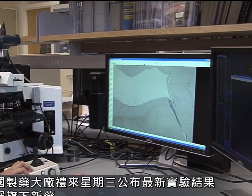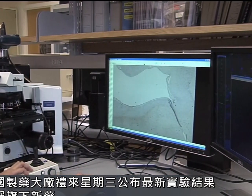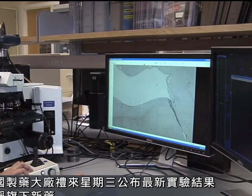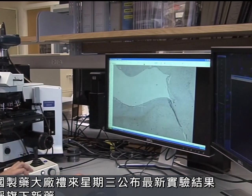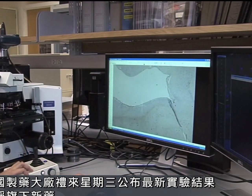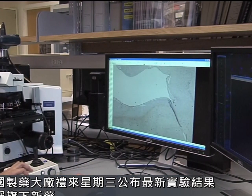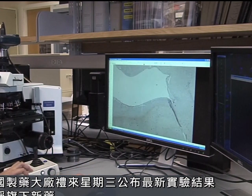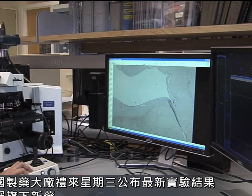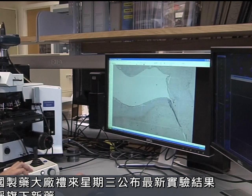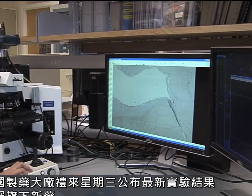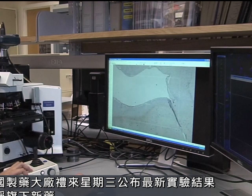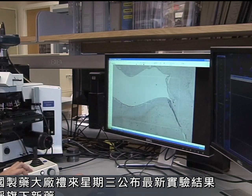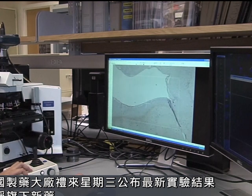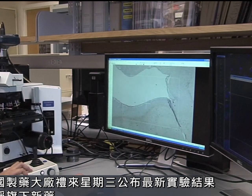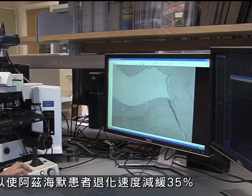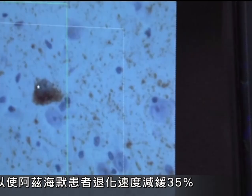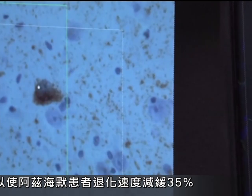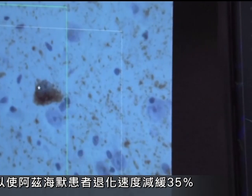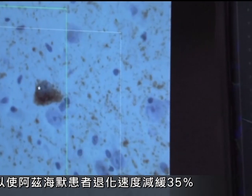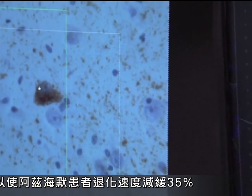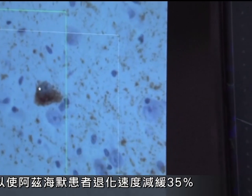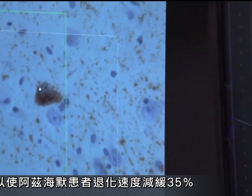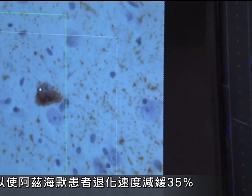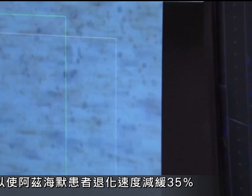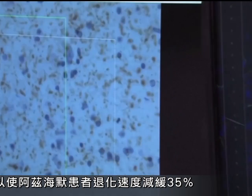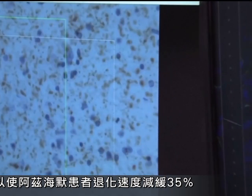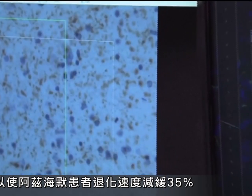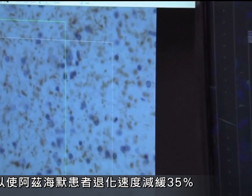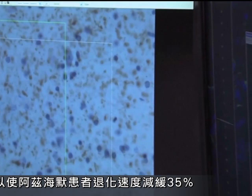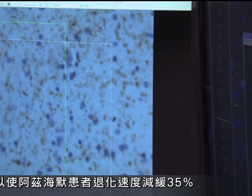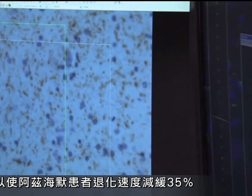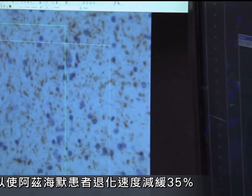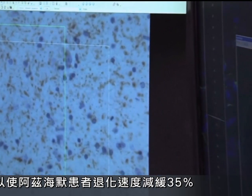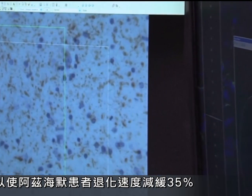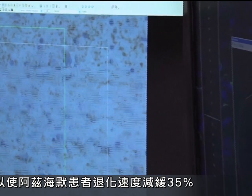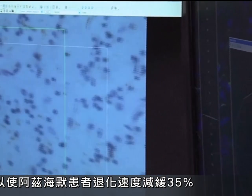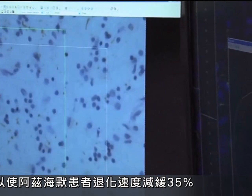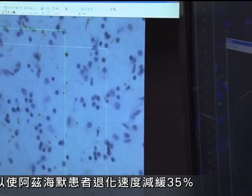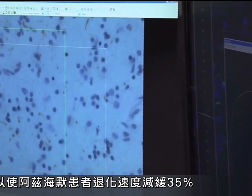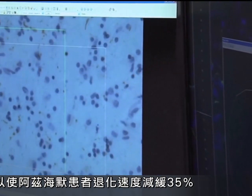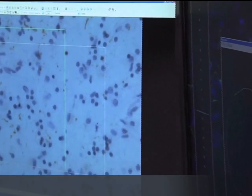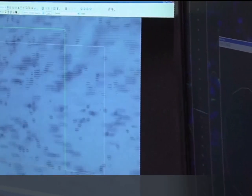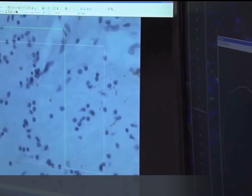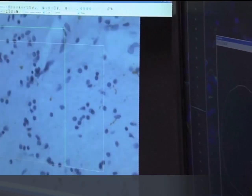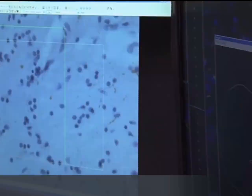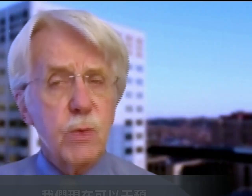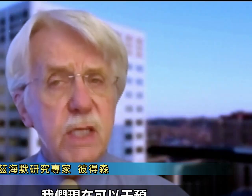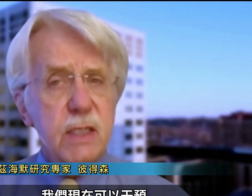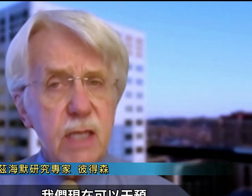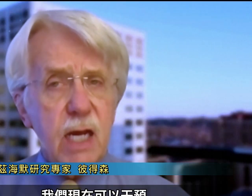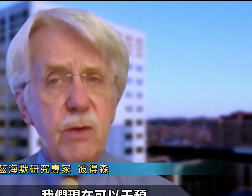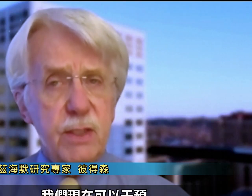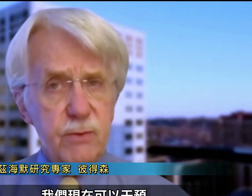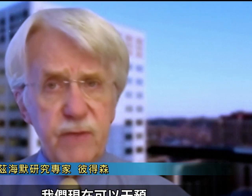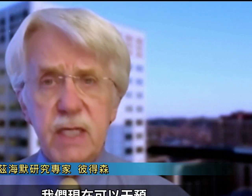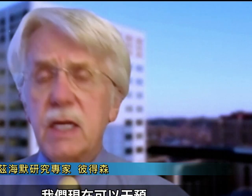果，宣称旗下新药可以使阿兹海默患者退化速度减缓35%。 We can now intervene on